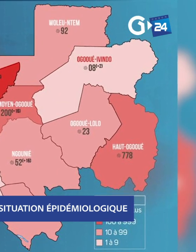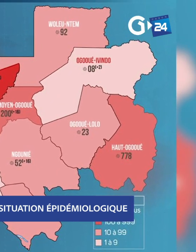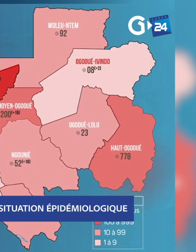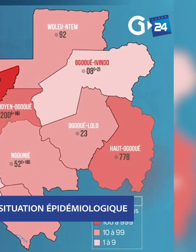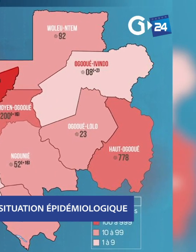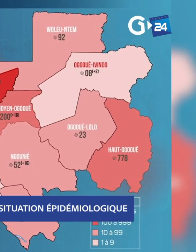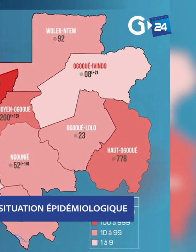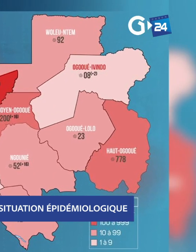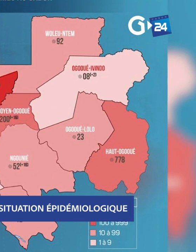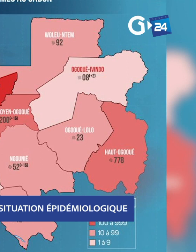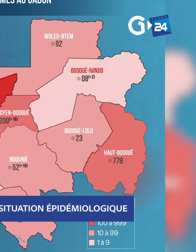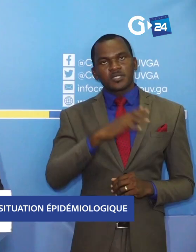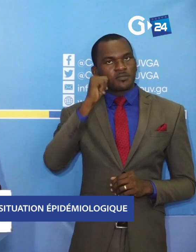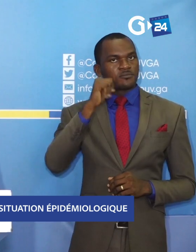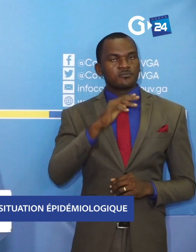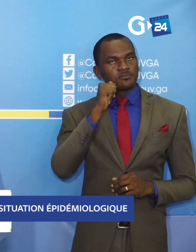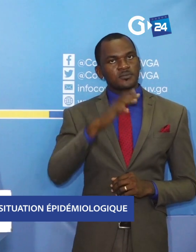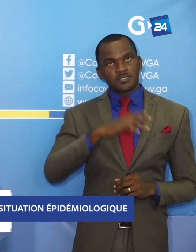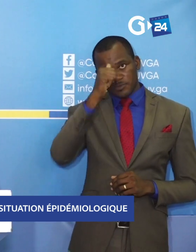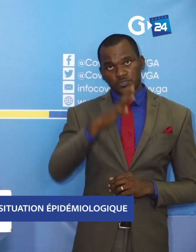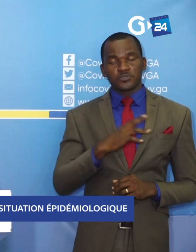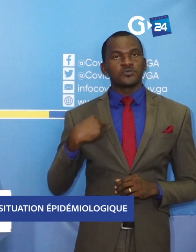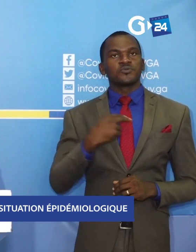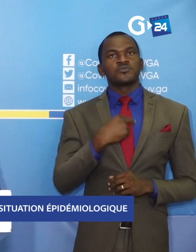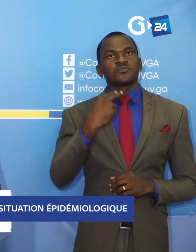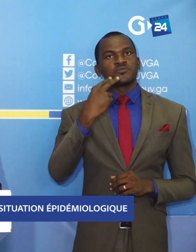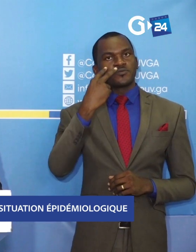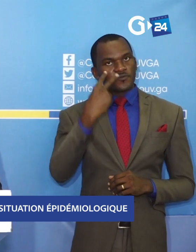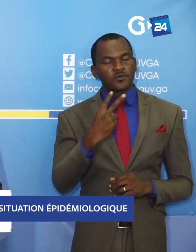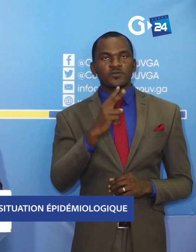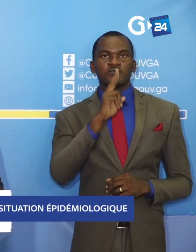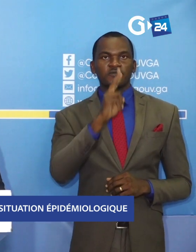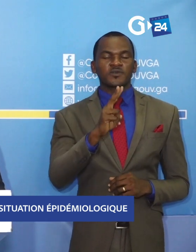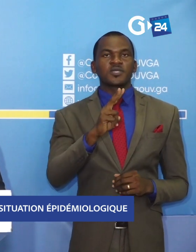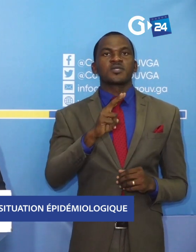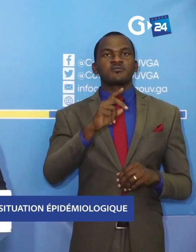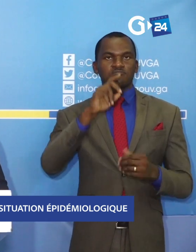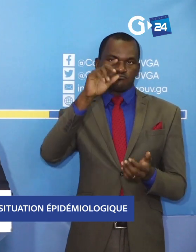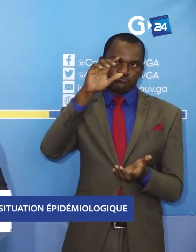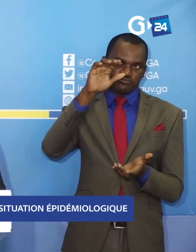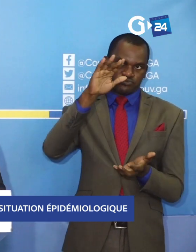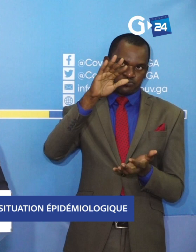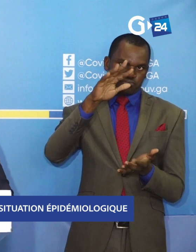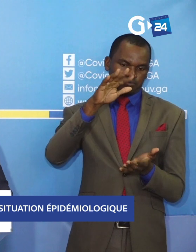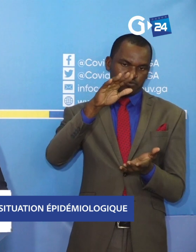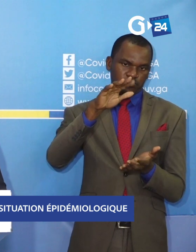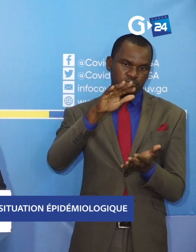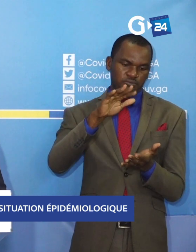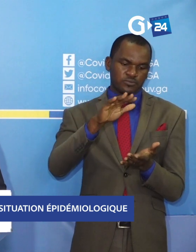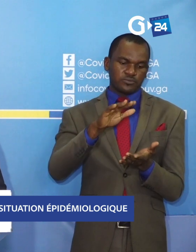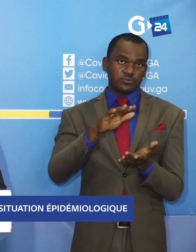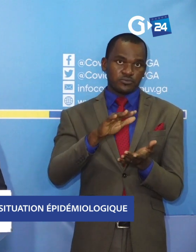au gouvernement de décider. Nous voyons en effet une diminution progressive